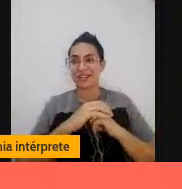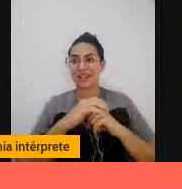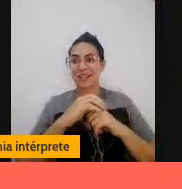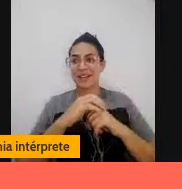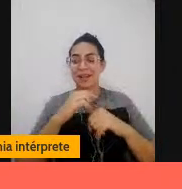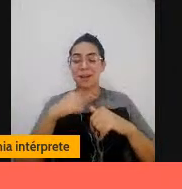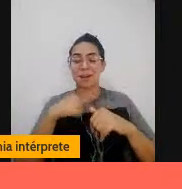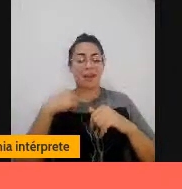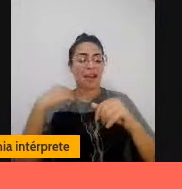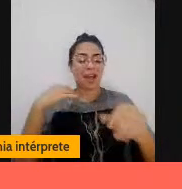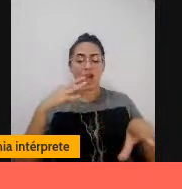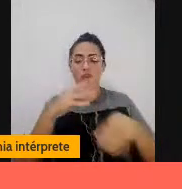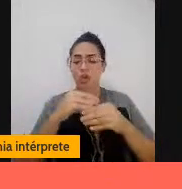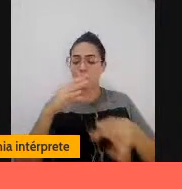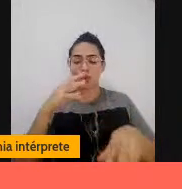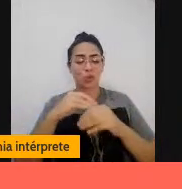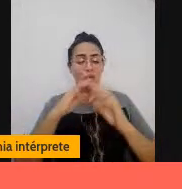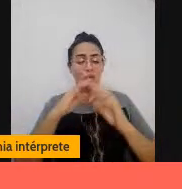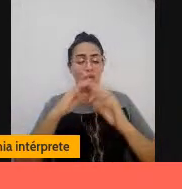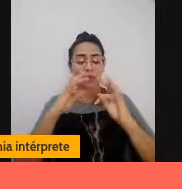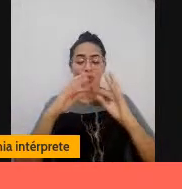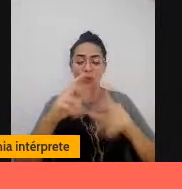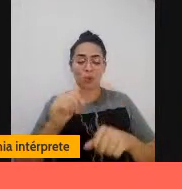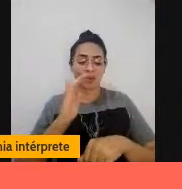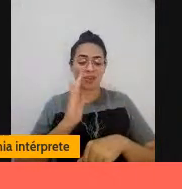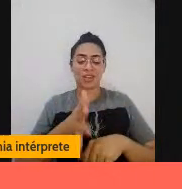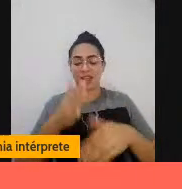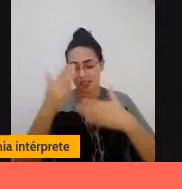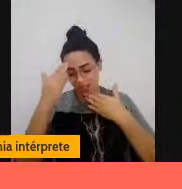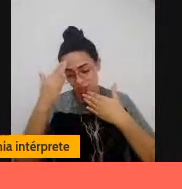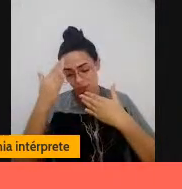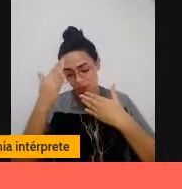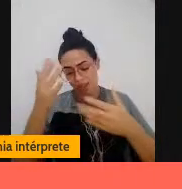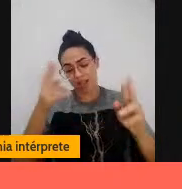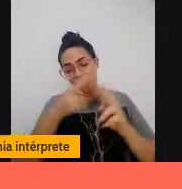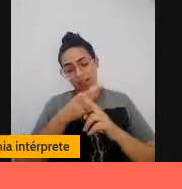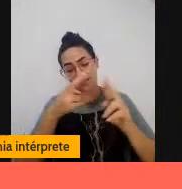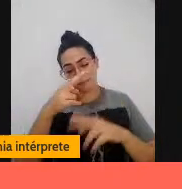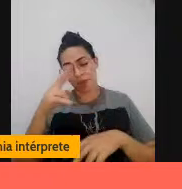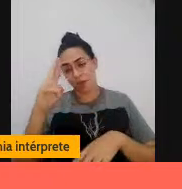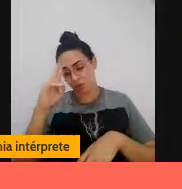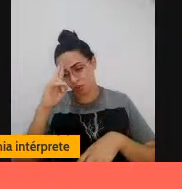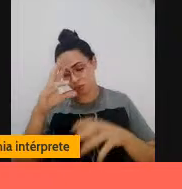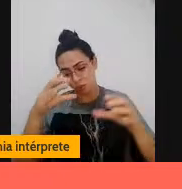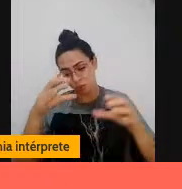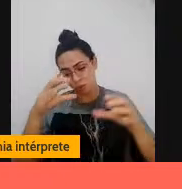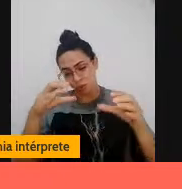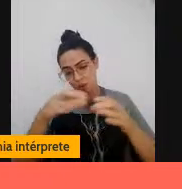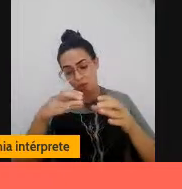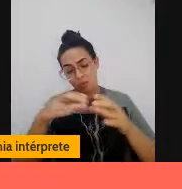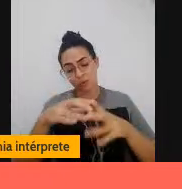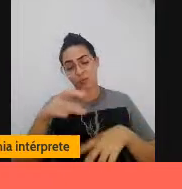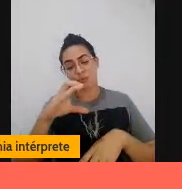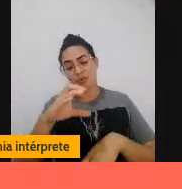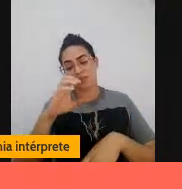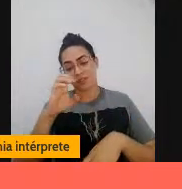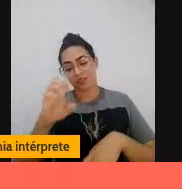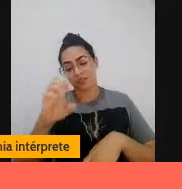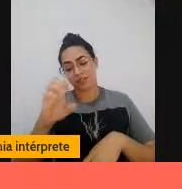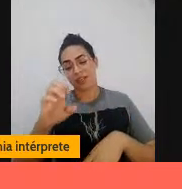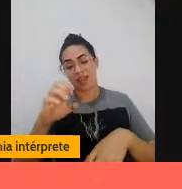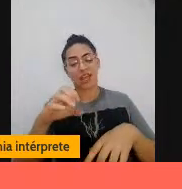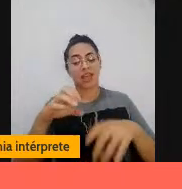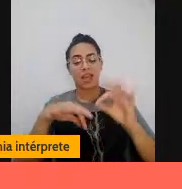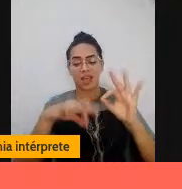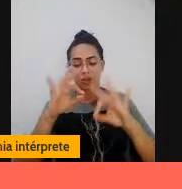as palavras que foram ditas aqui em relação ao agradecimento à gestão do CE, né? E toda a equipe de